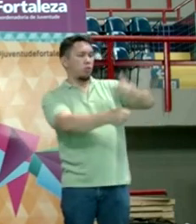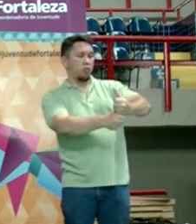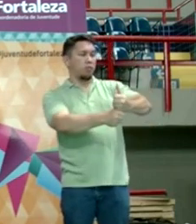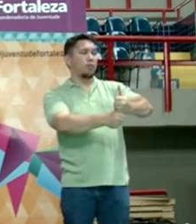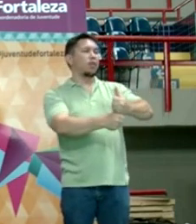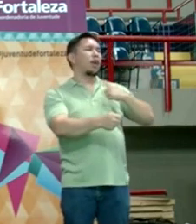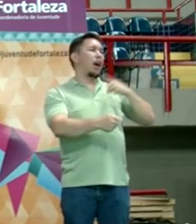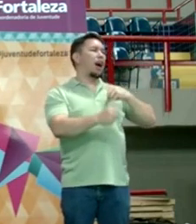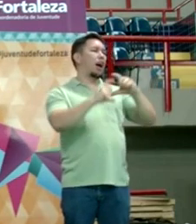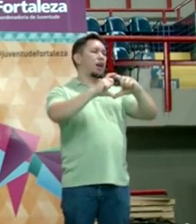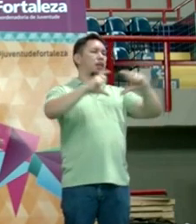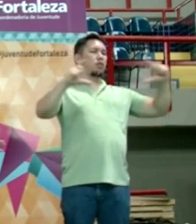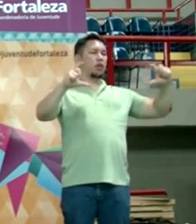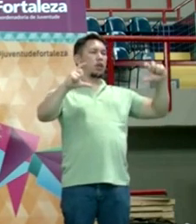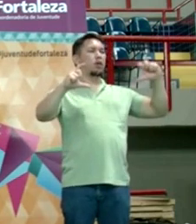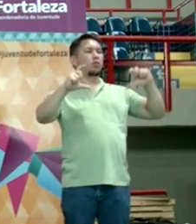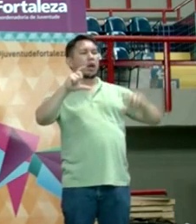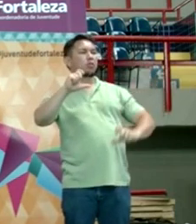primeiro grau. A gente sabe que